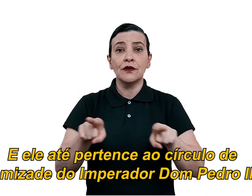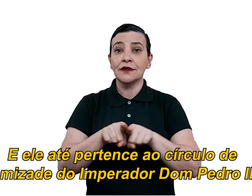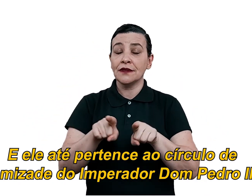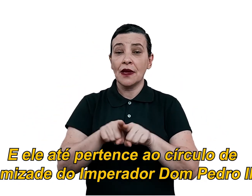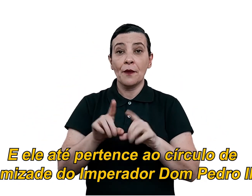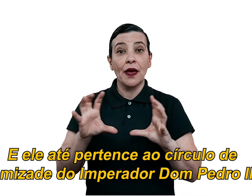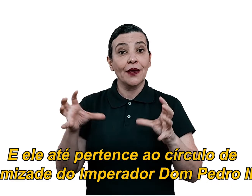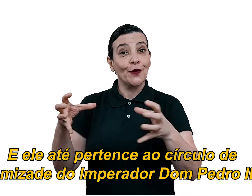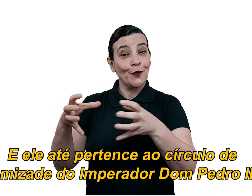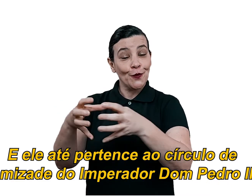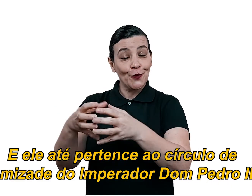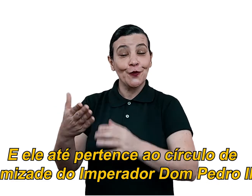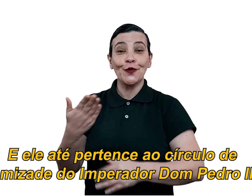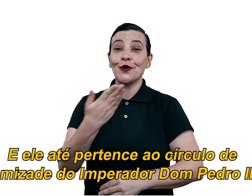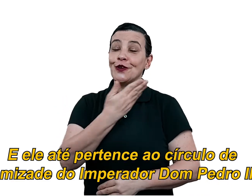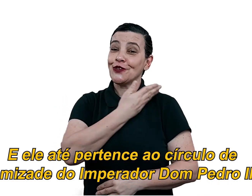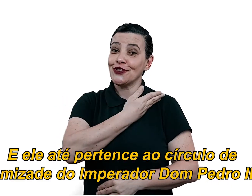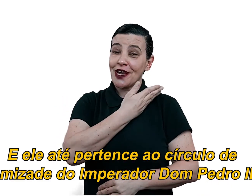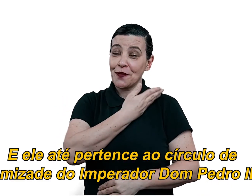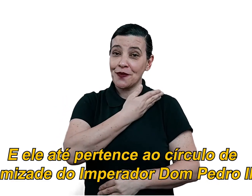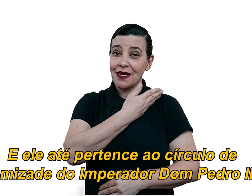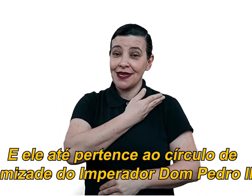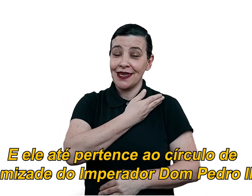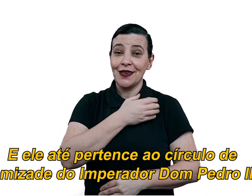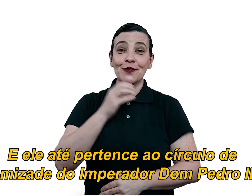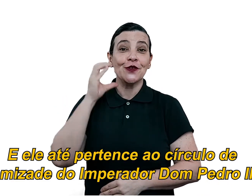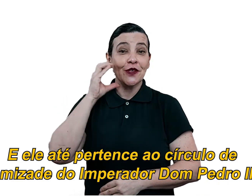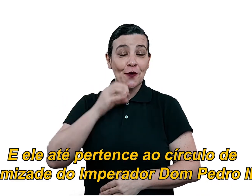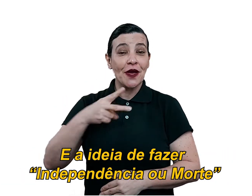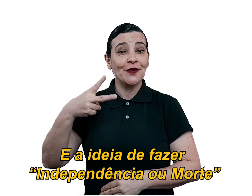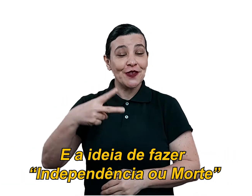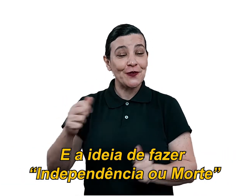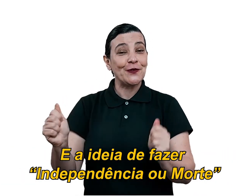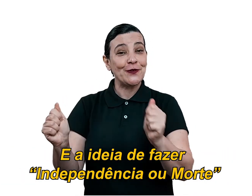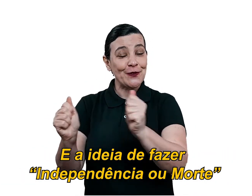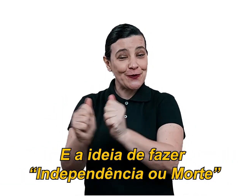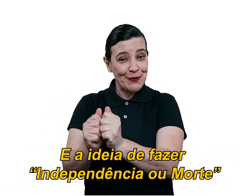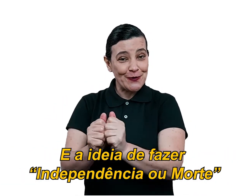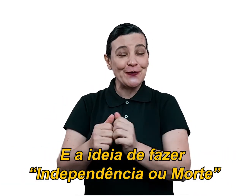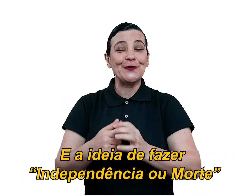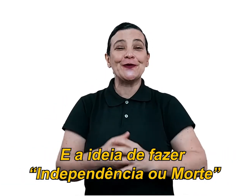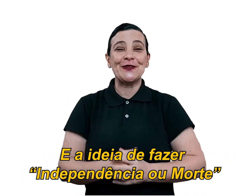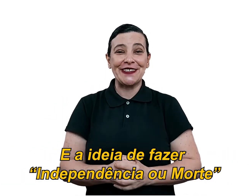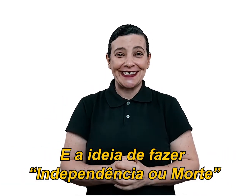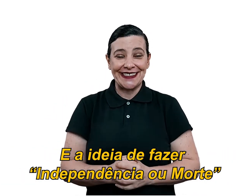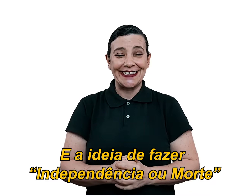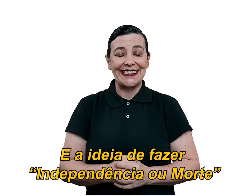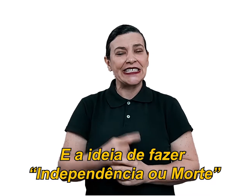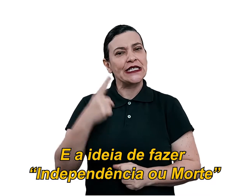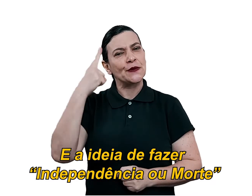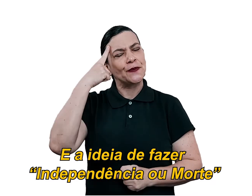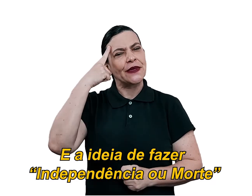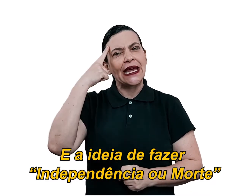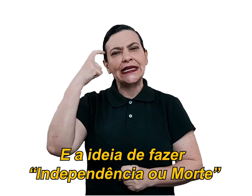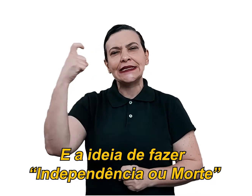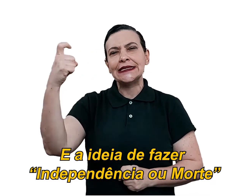ao círculo de amizade do imperador Dom Pedro II. E a ideia de fazer Independência ou